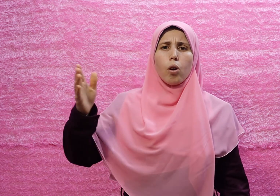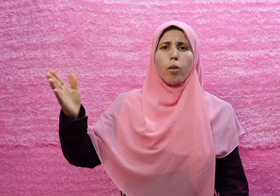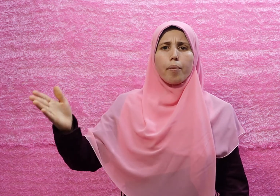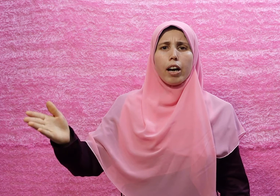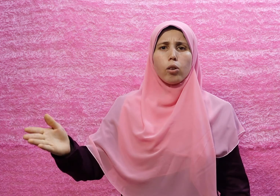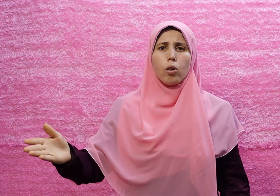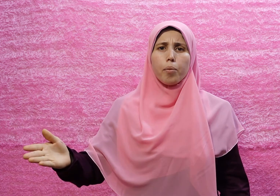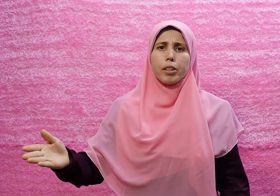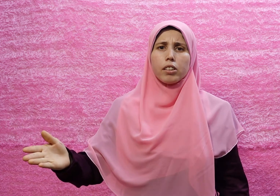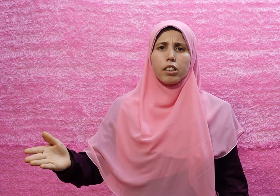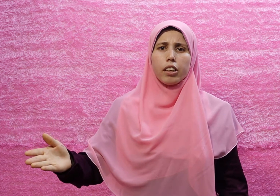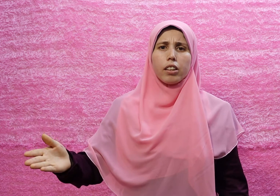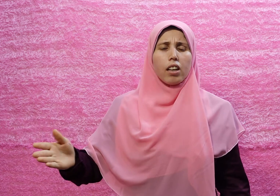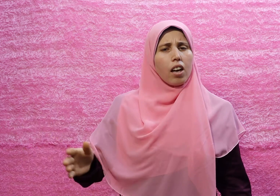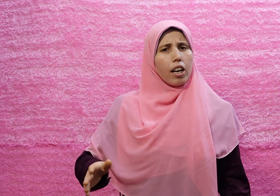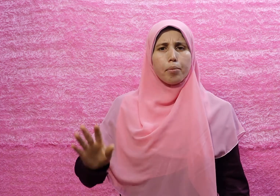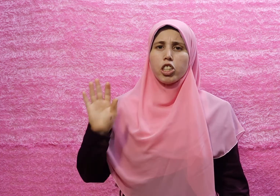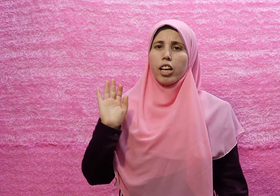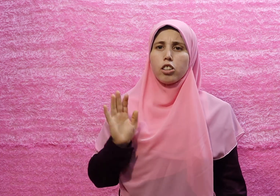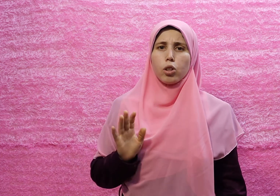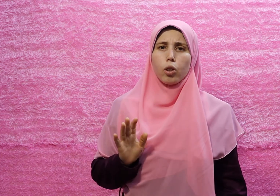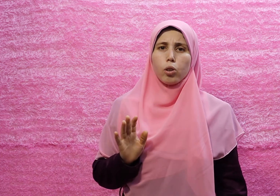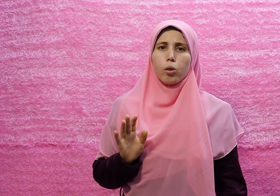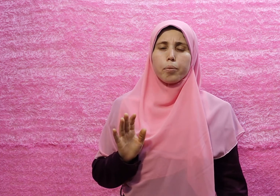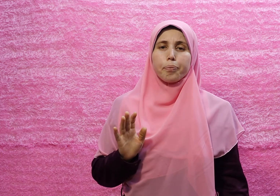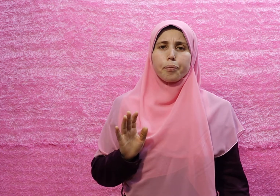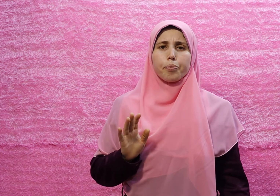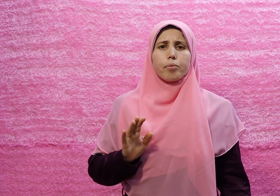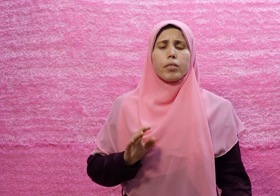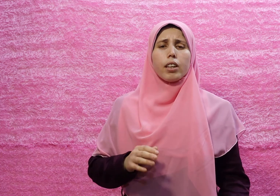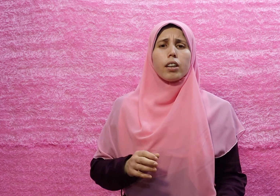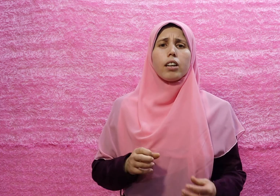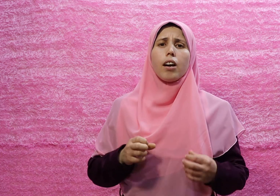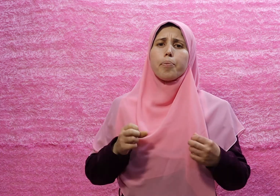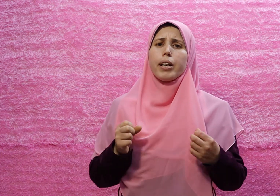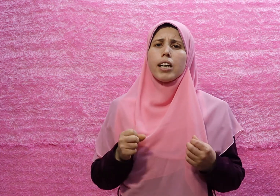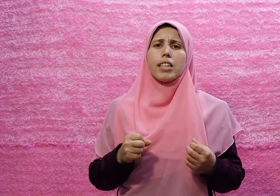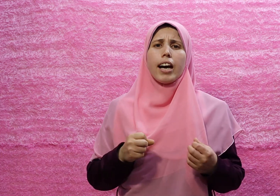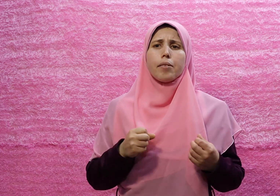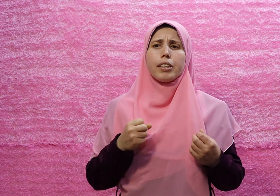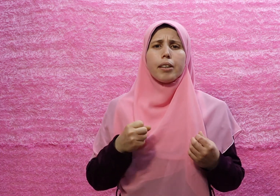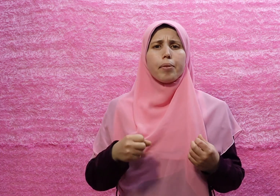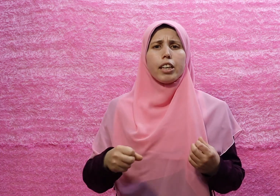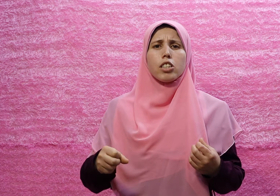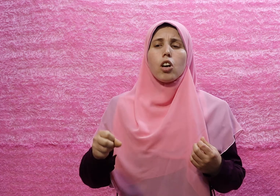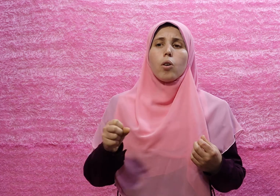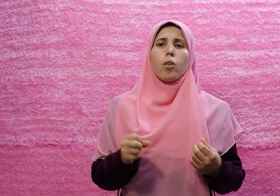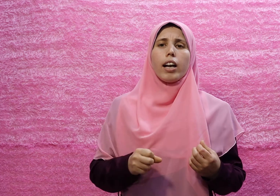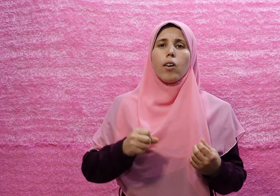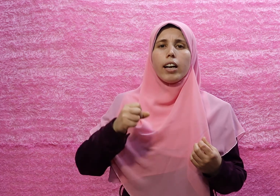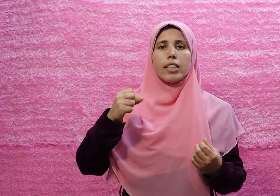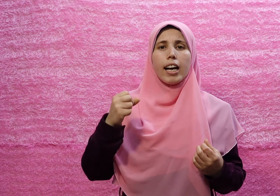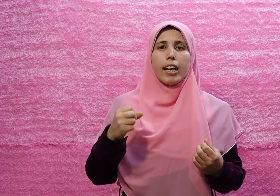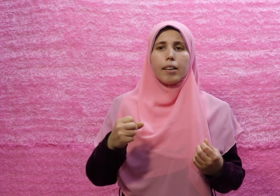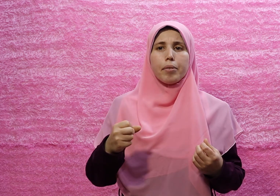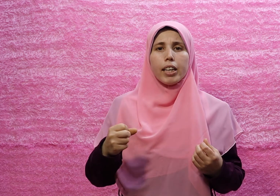وهو مخلوق من طين، أنا مش هنسجد له. جه ربنا زعل من إبليس وقال له أنا زعلان منك